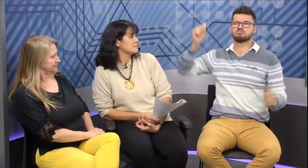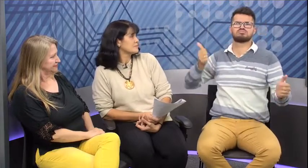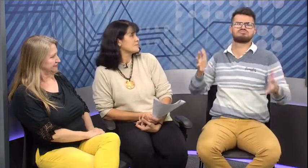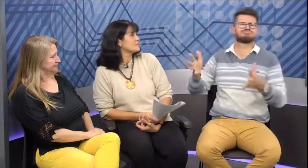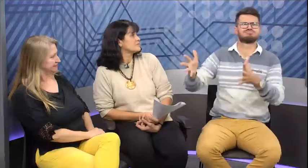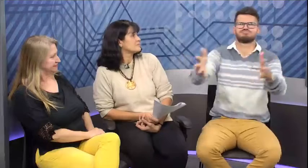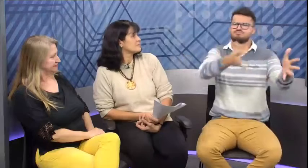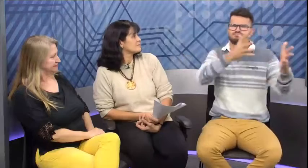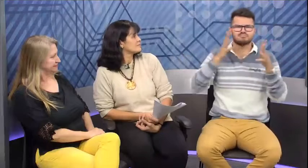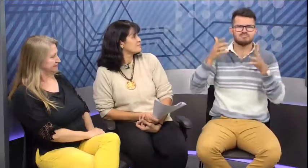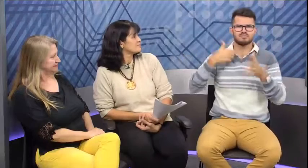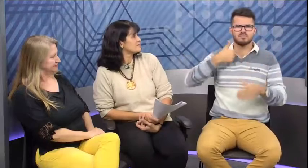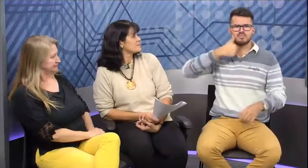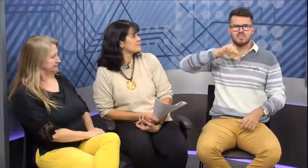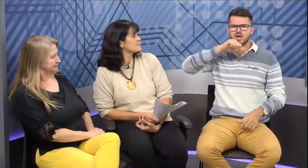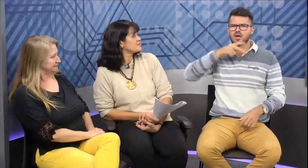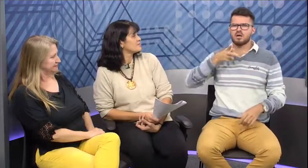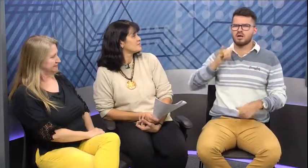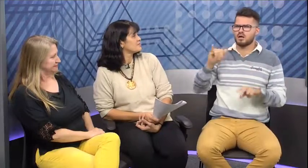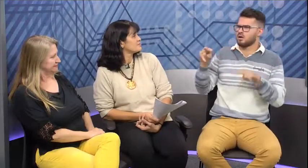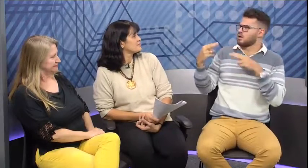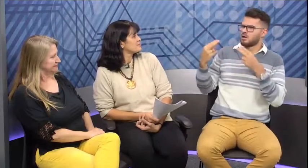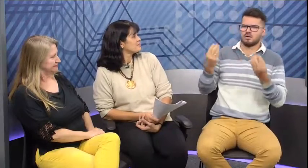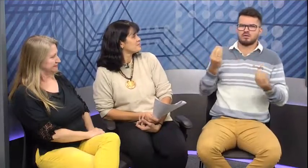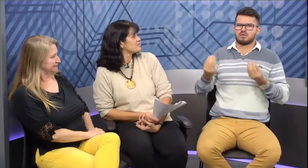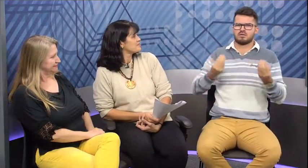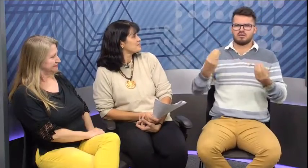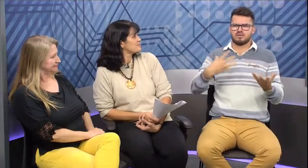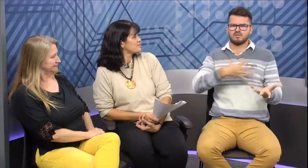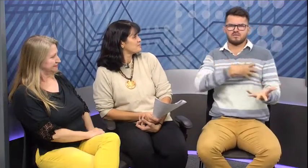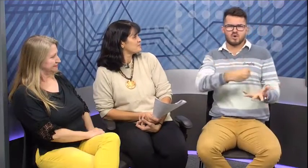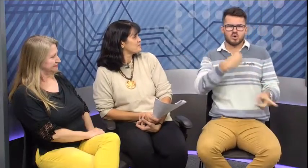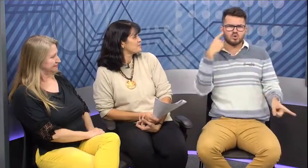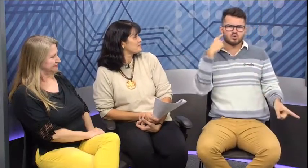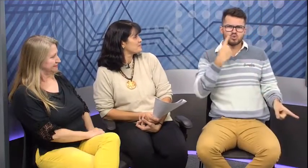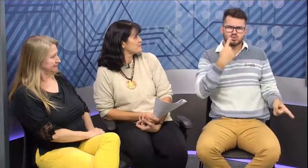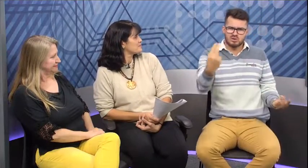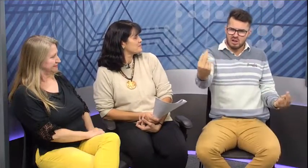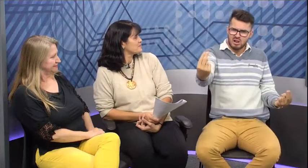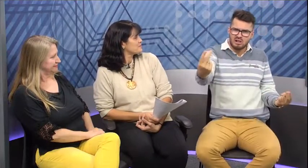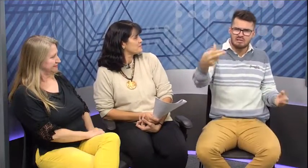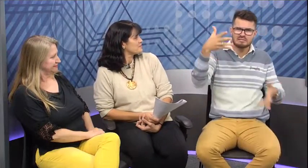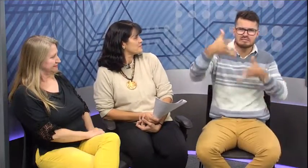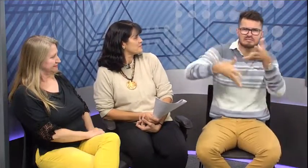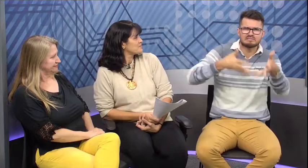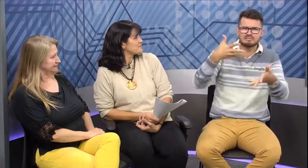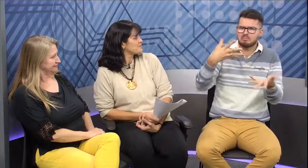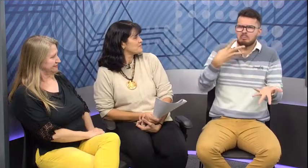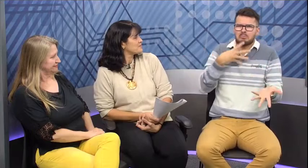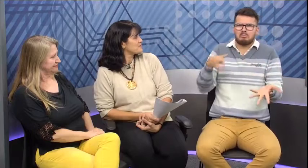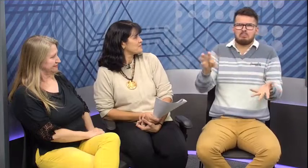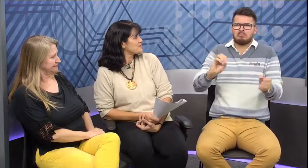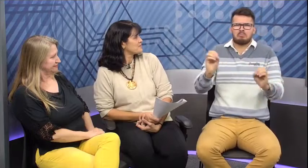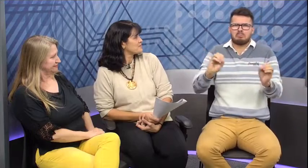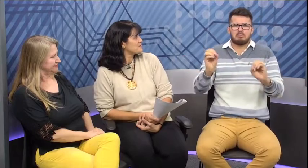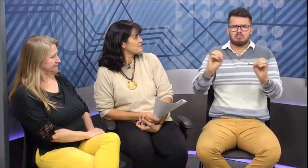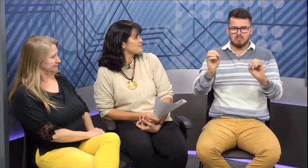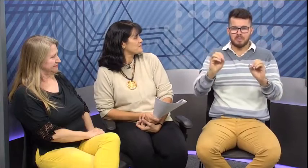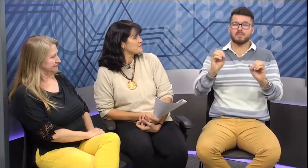e adultos sinalizando, né, sem nenhum tipo de barreira, né, os meus pais percebendo isso também, meus pais falaram, não, mas como